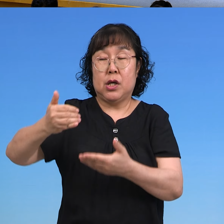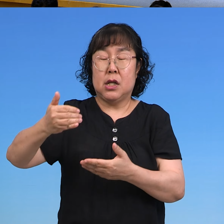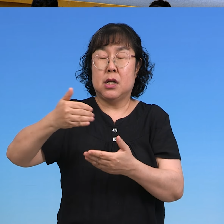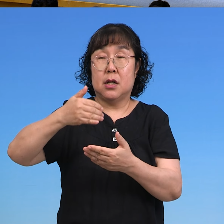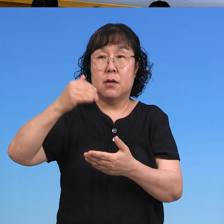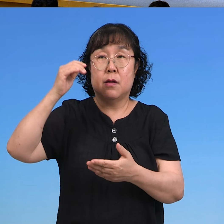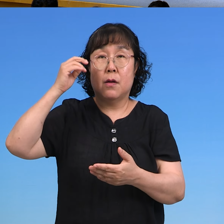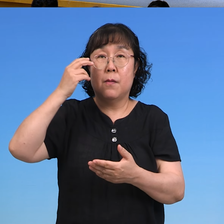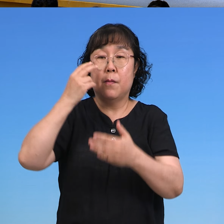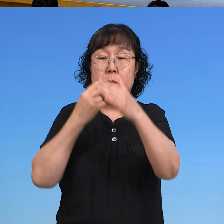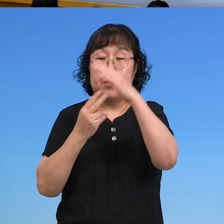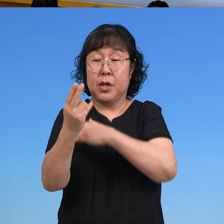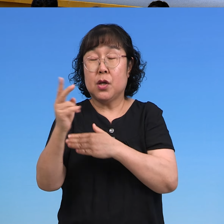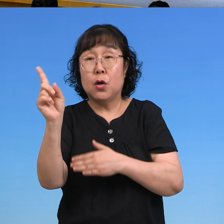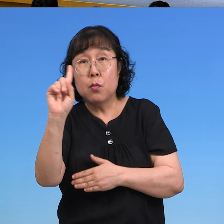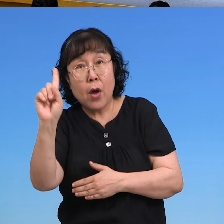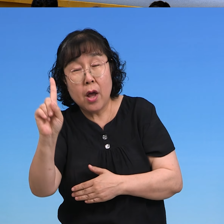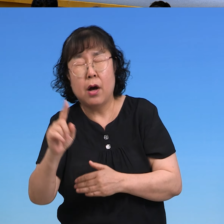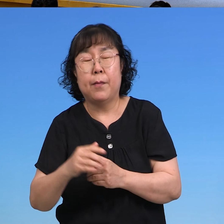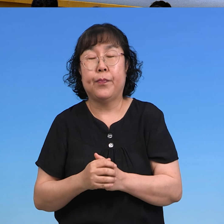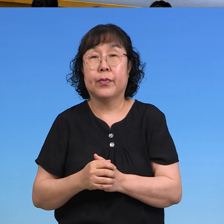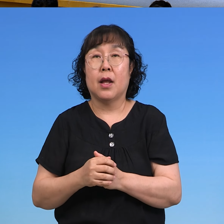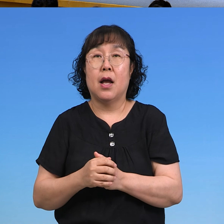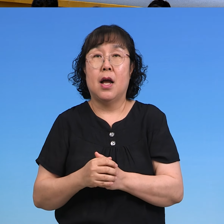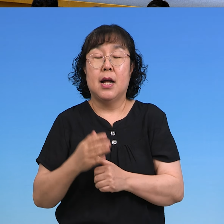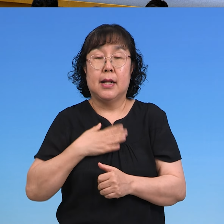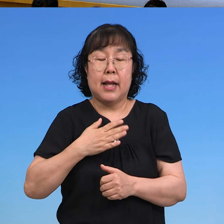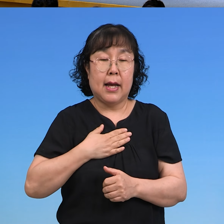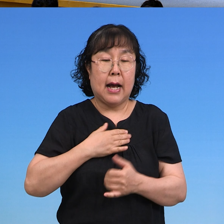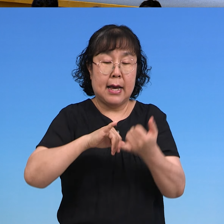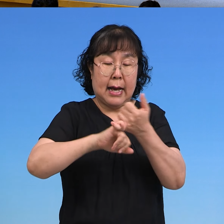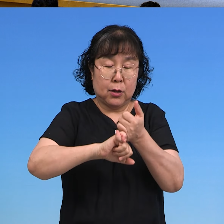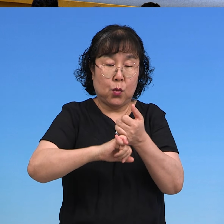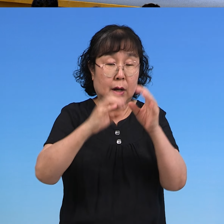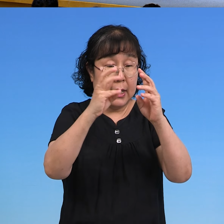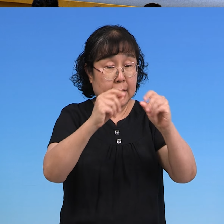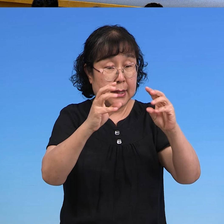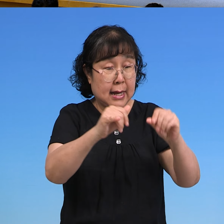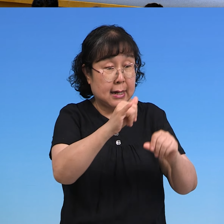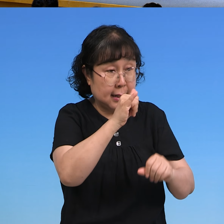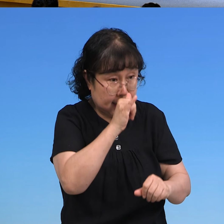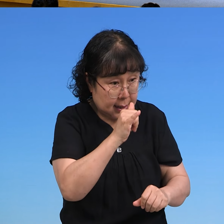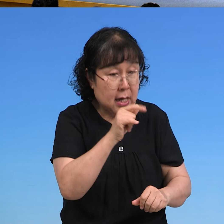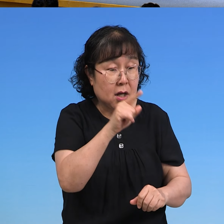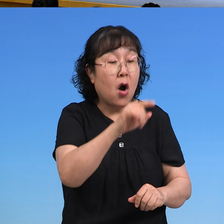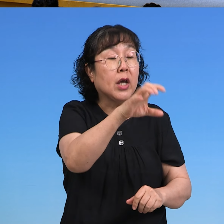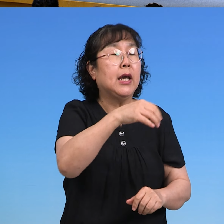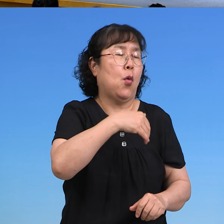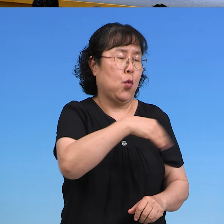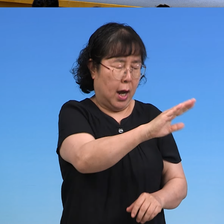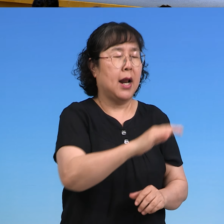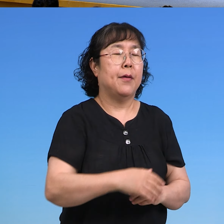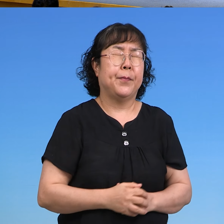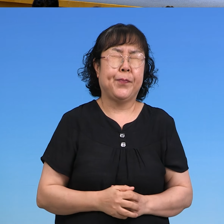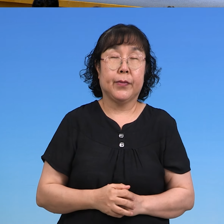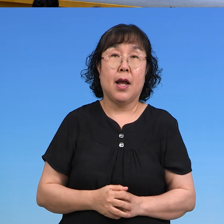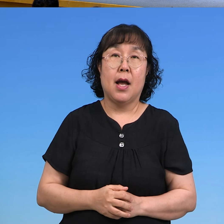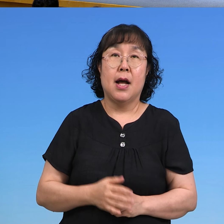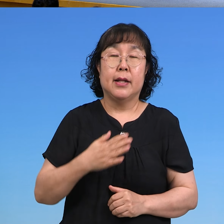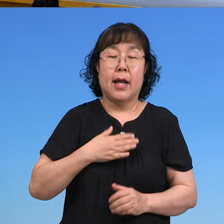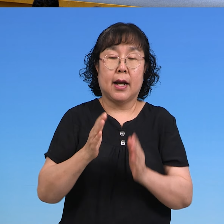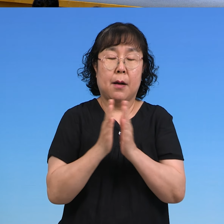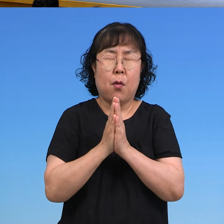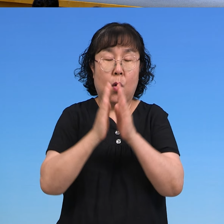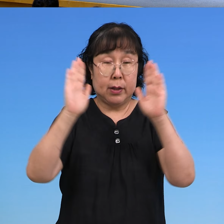내가 죽이려 한 게 있잖아? 그 땅으로 가라. 시선을 그리로 돌리세요. 그리고는 3절에 보니까 내가 모세에게 말한 바와